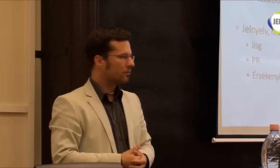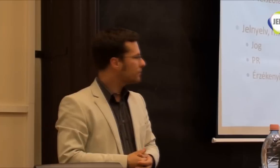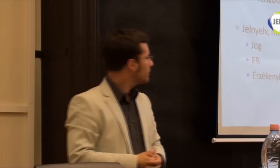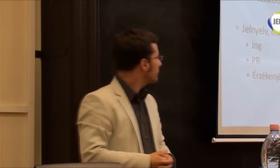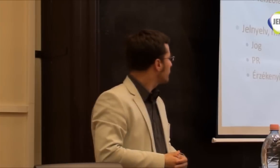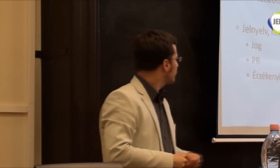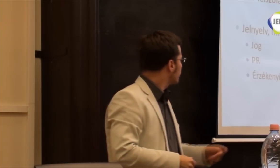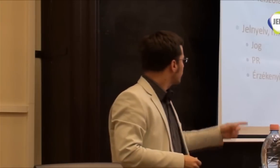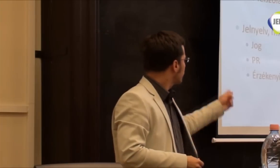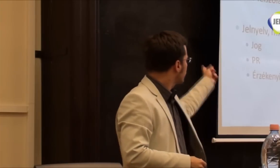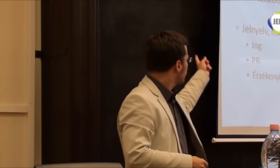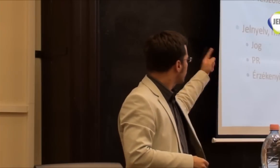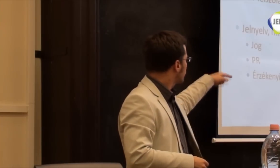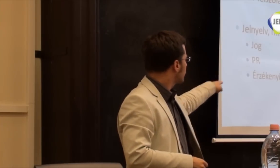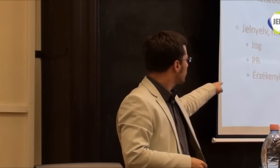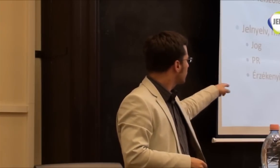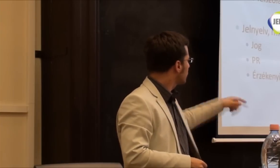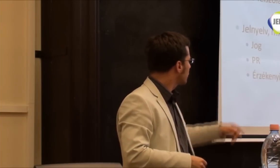már átütő dolog.